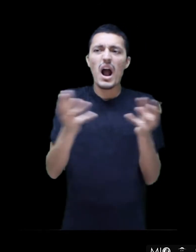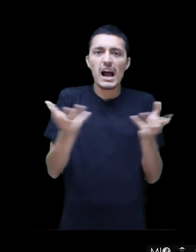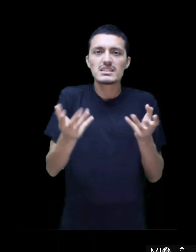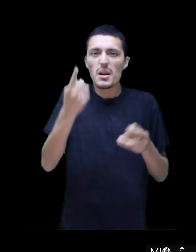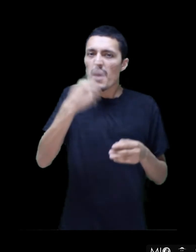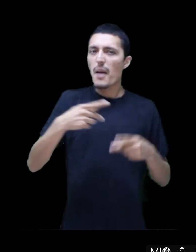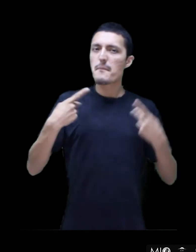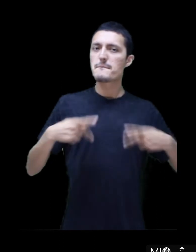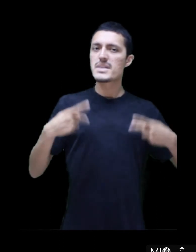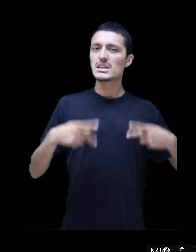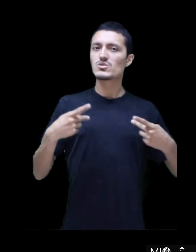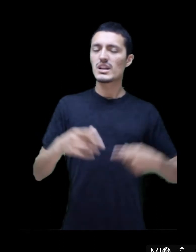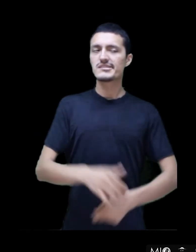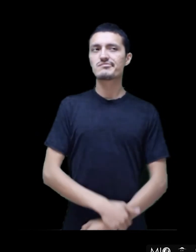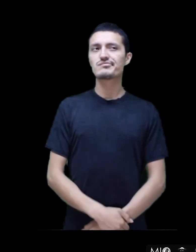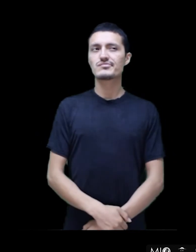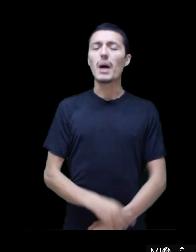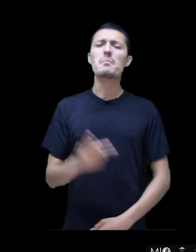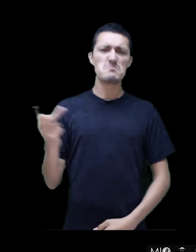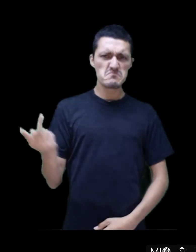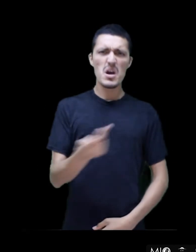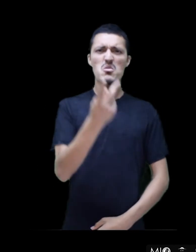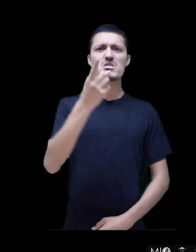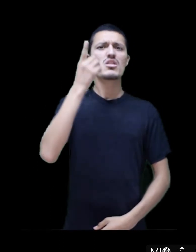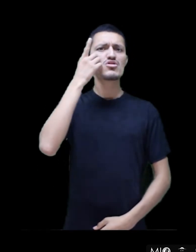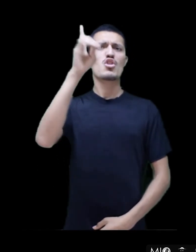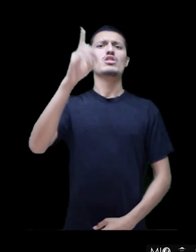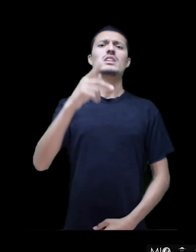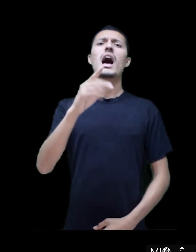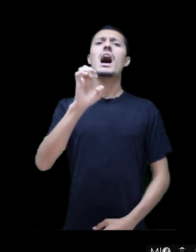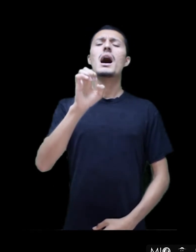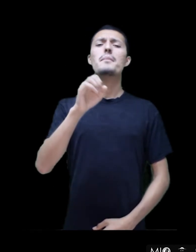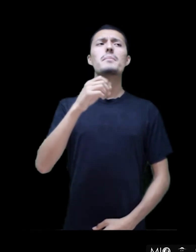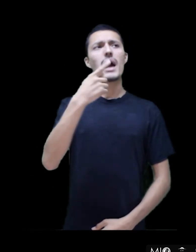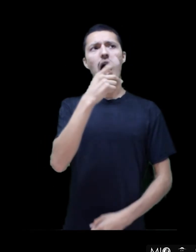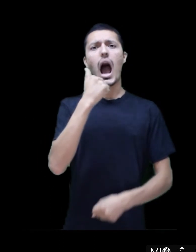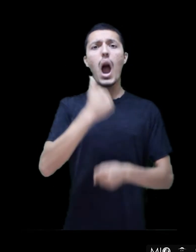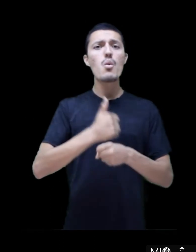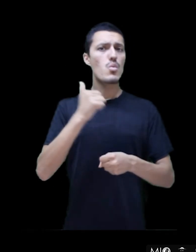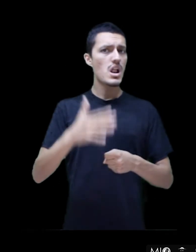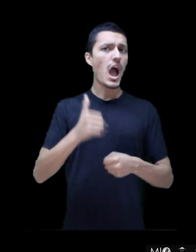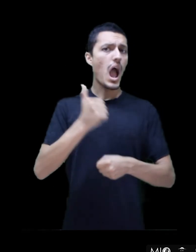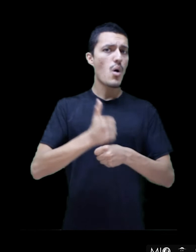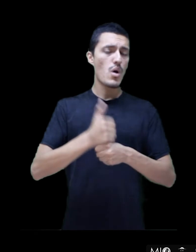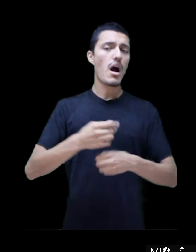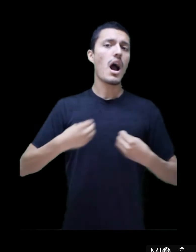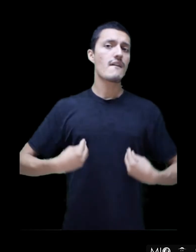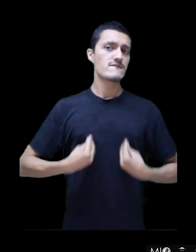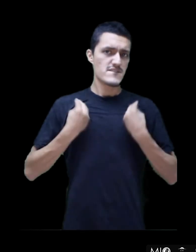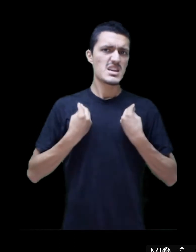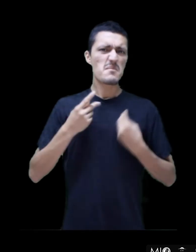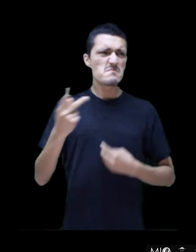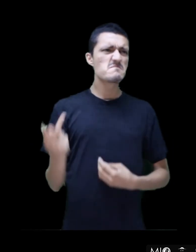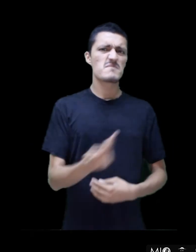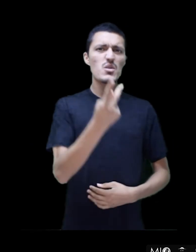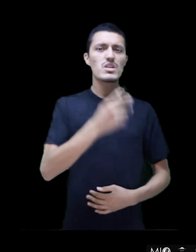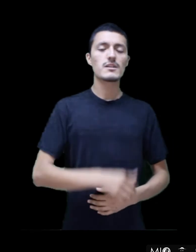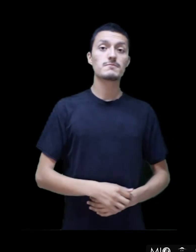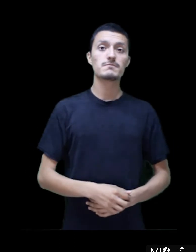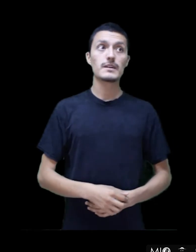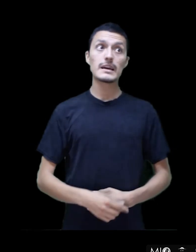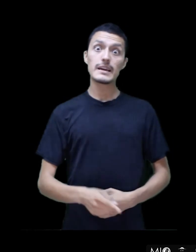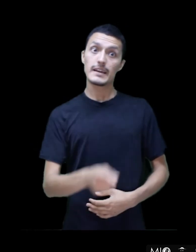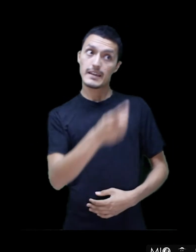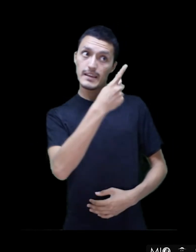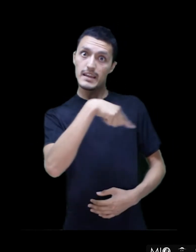adoradores? Preguntemos a Ixmucané y Ixpiyacoc, la abuela y el abuelo de la vida.